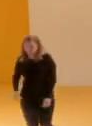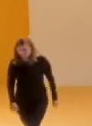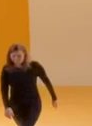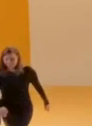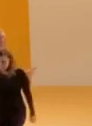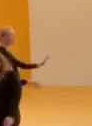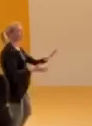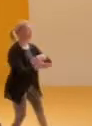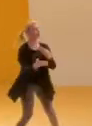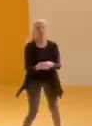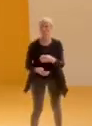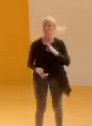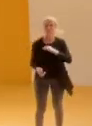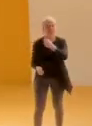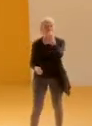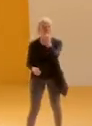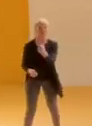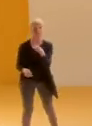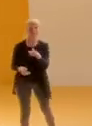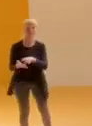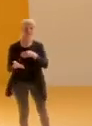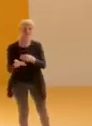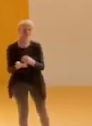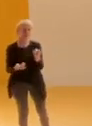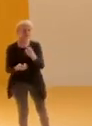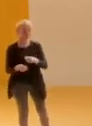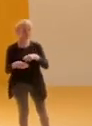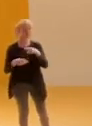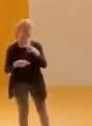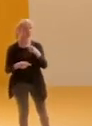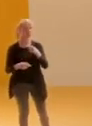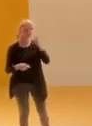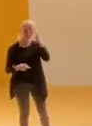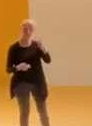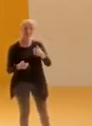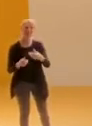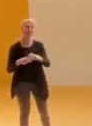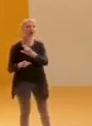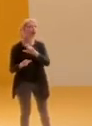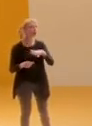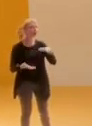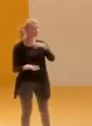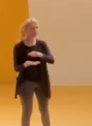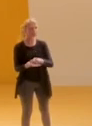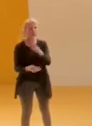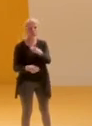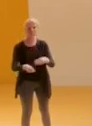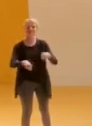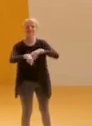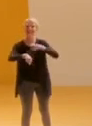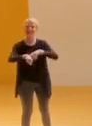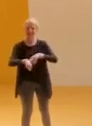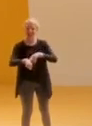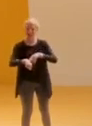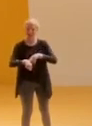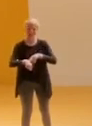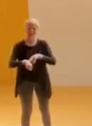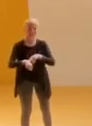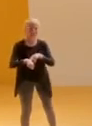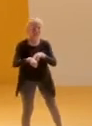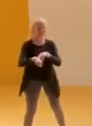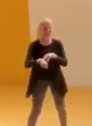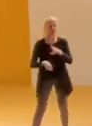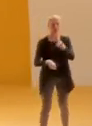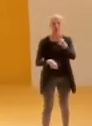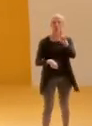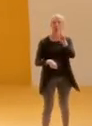taki przykład jeden z moich ulubionych bardzo lubię go zawsze przytaczać na zajęciach to są zegarki rozkopfa które całkowicie przekształciły przemysł